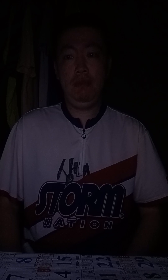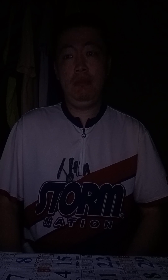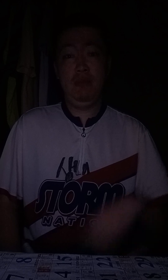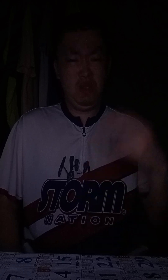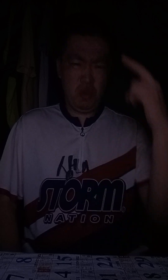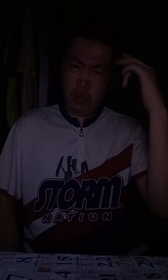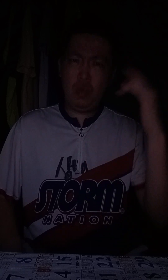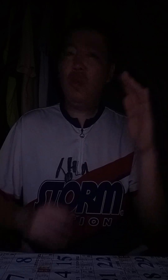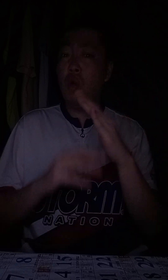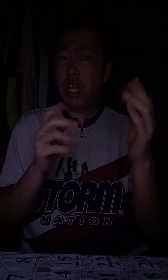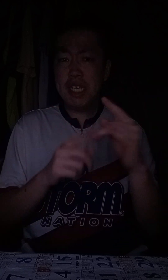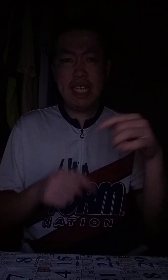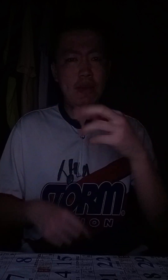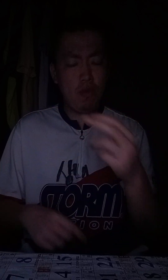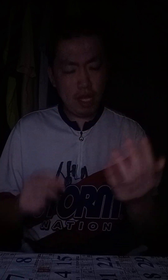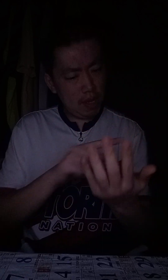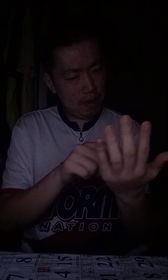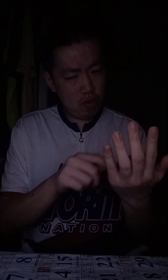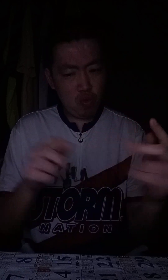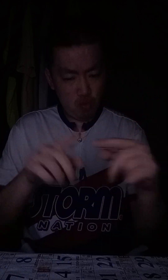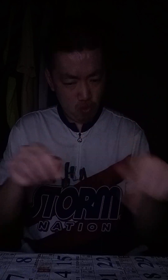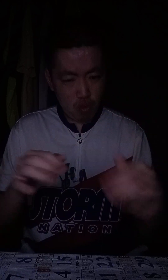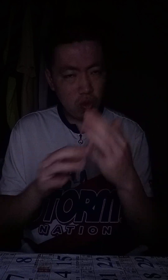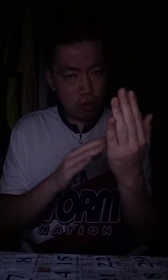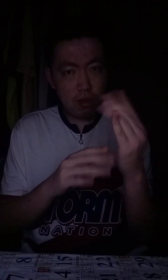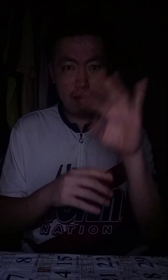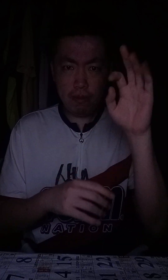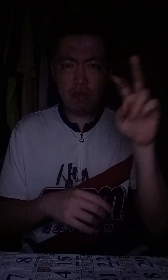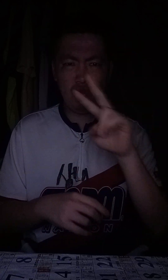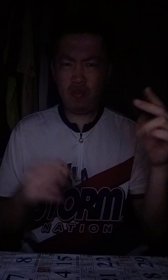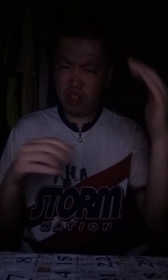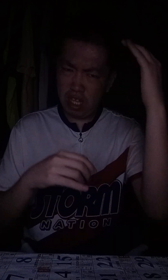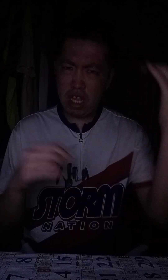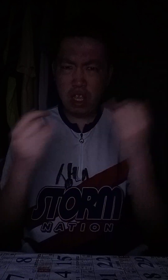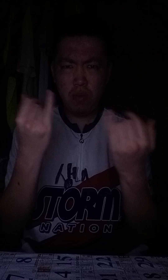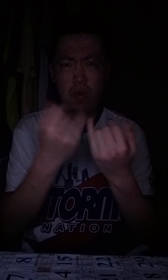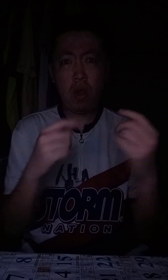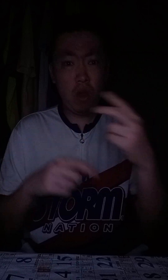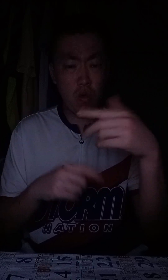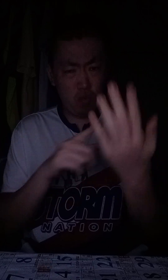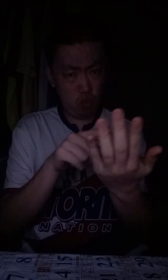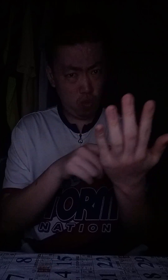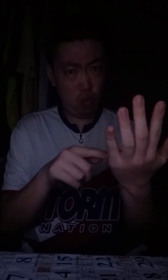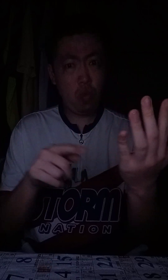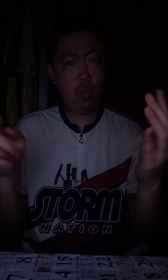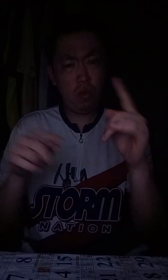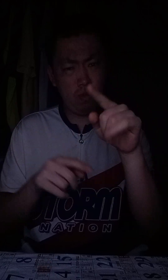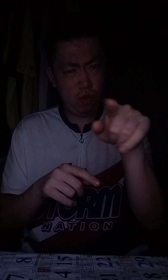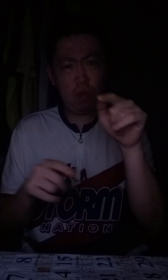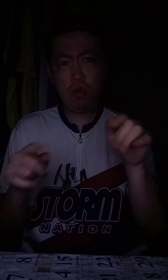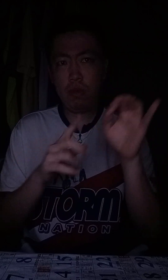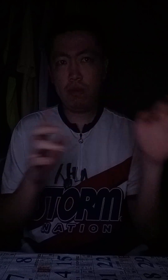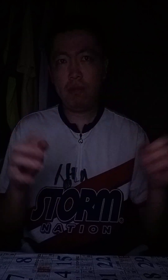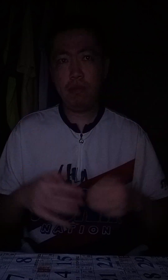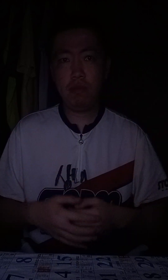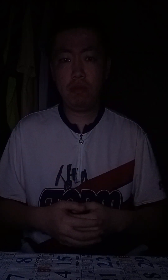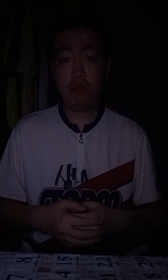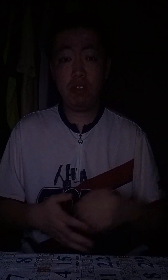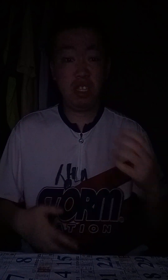초등학교 5학년 김모근이 남긴 유서입니다. 두 학생의 이름과 휴대전화 번호가 적혀 있습니다. 이 학생들